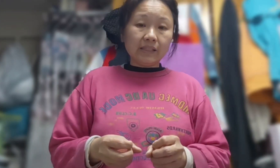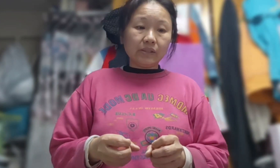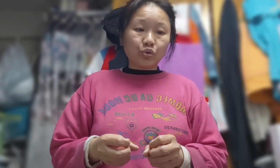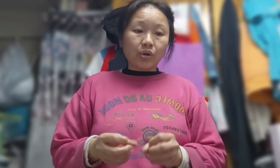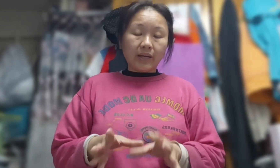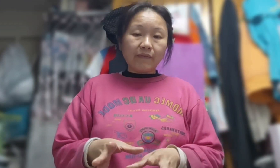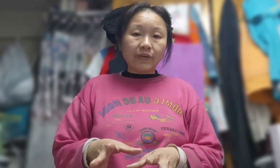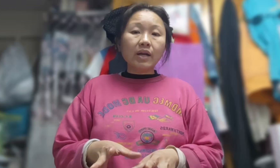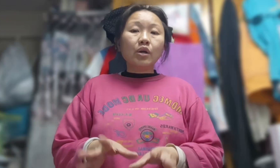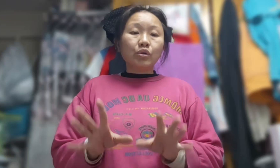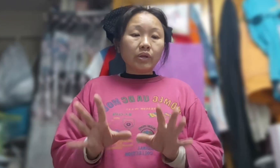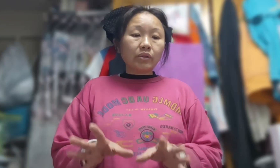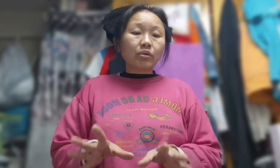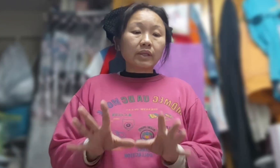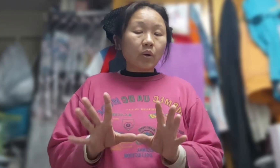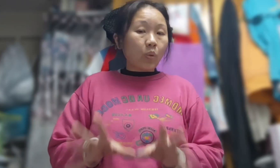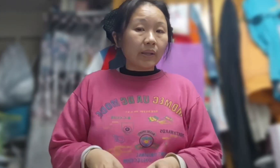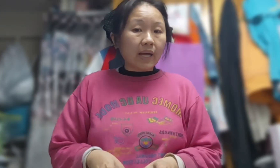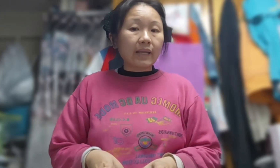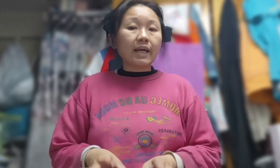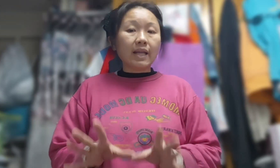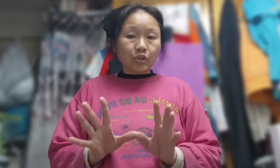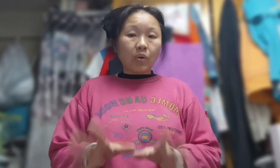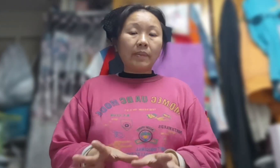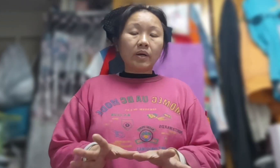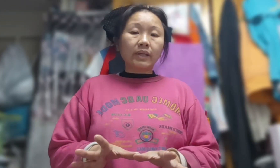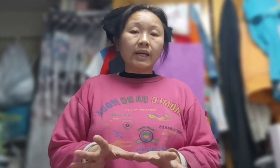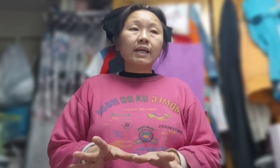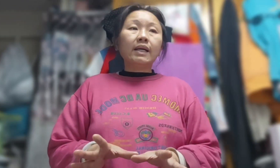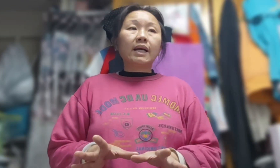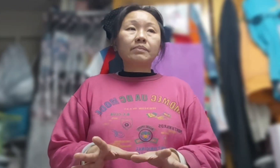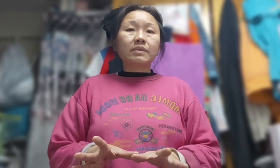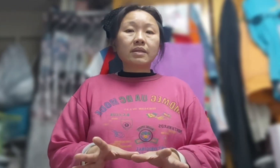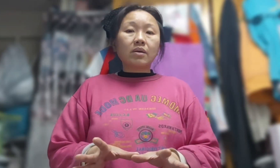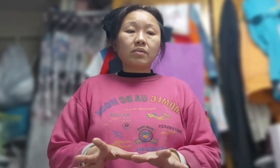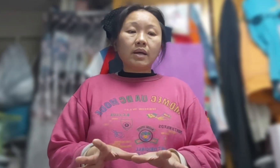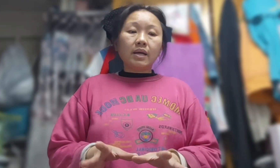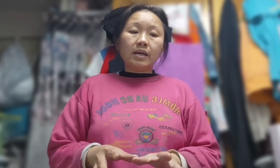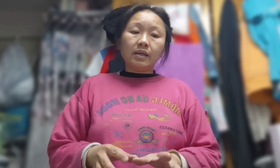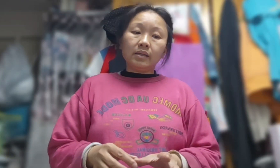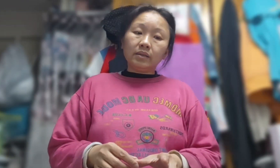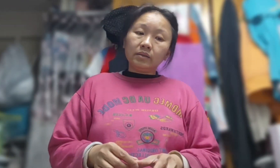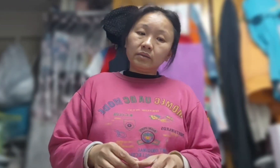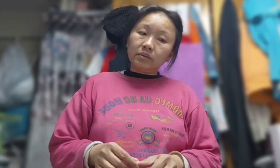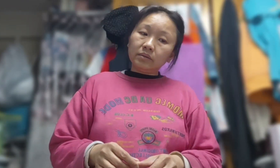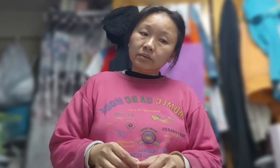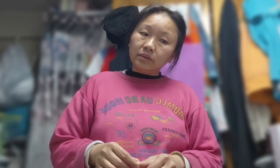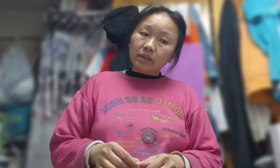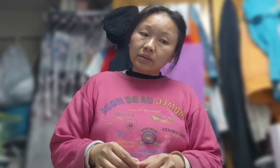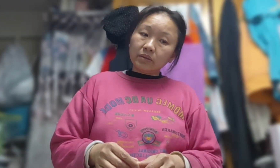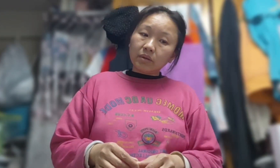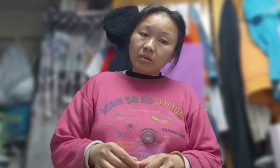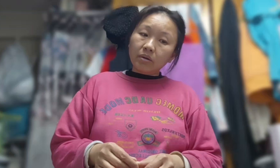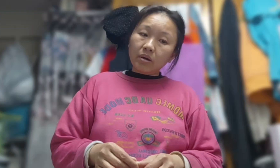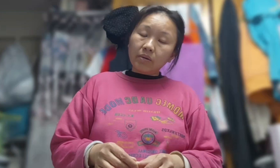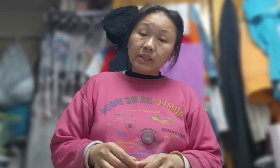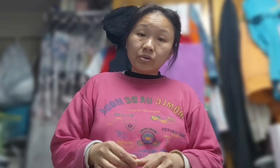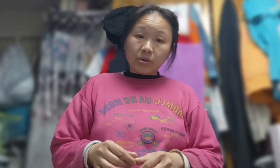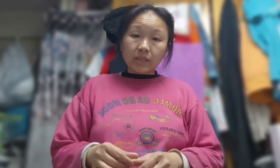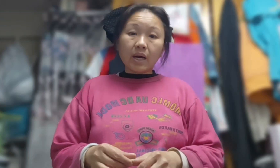中文簡化。如果你都覺得有困難咧，你再話俾我聽，咁就應該可以嘗試下啦。